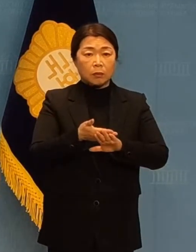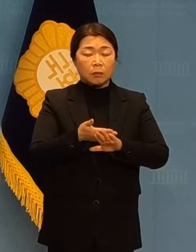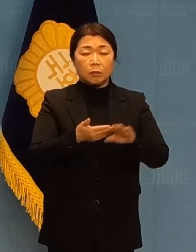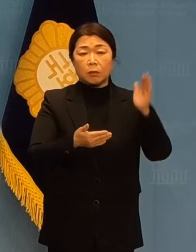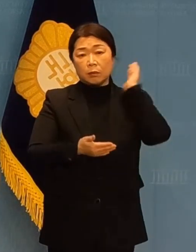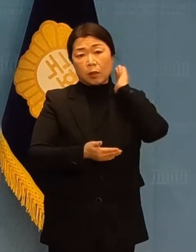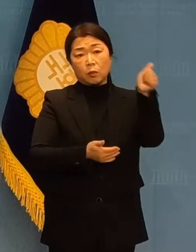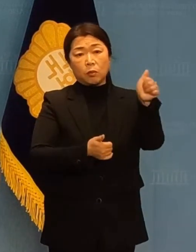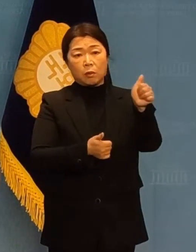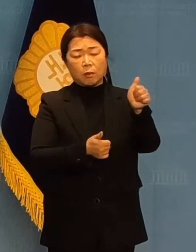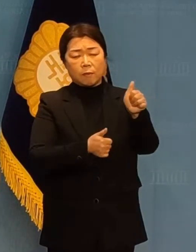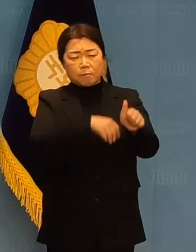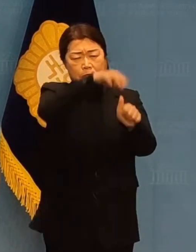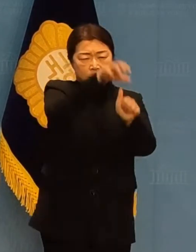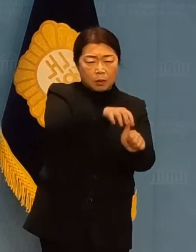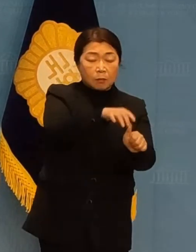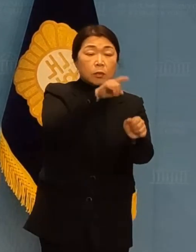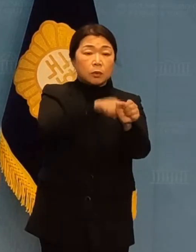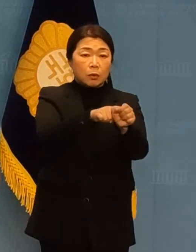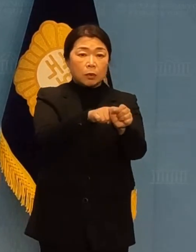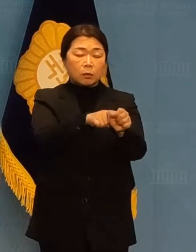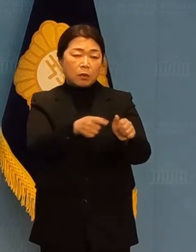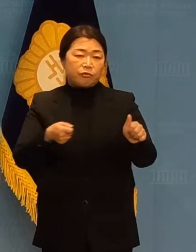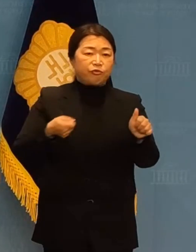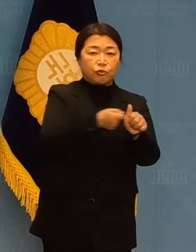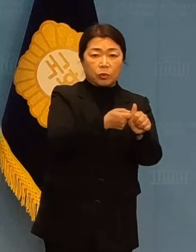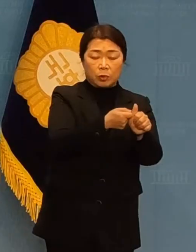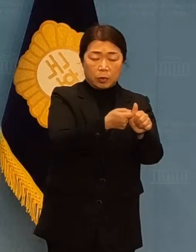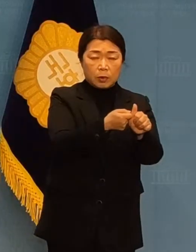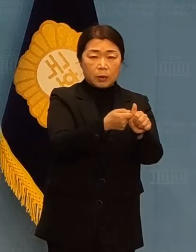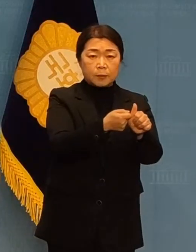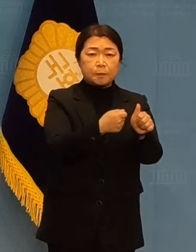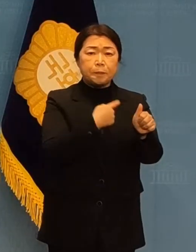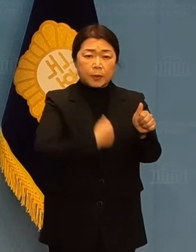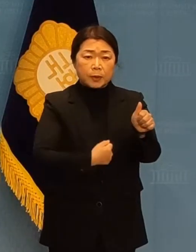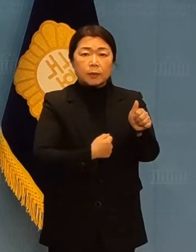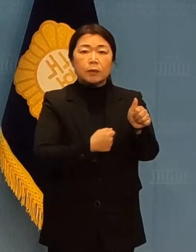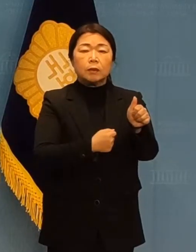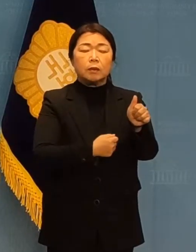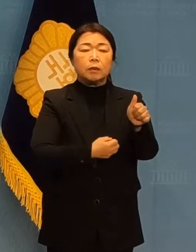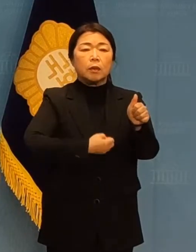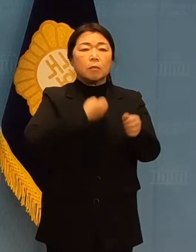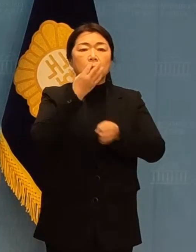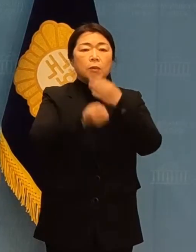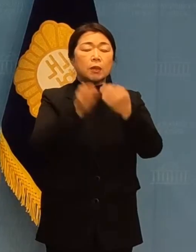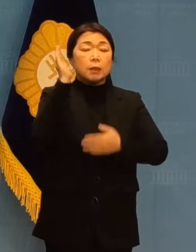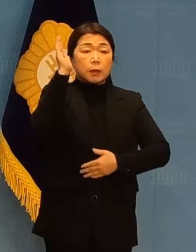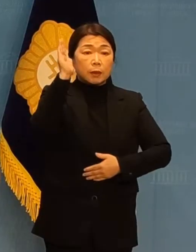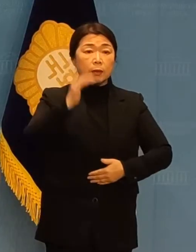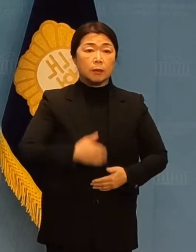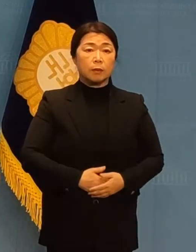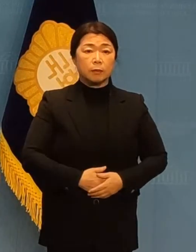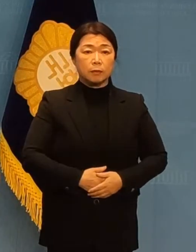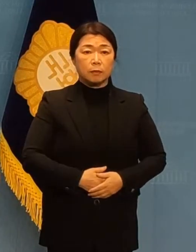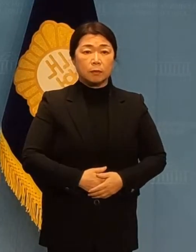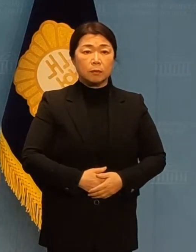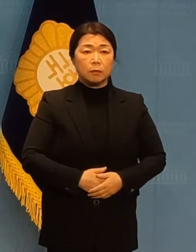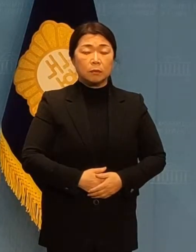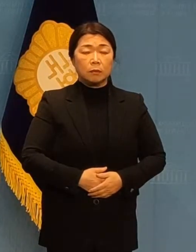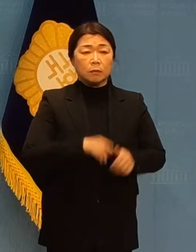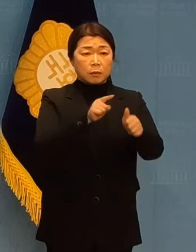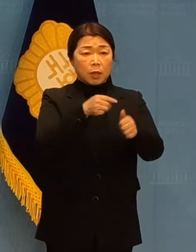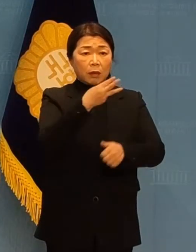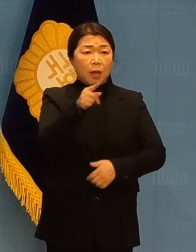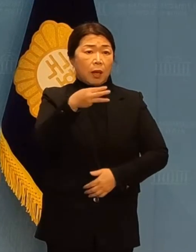대통령이 되는 걸 막기 위해서 죽이려고 했다라고 본인이 밝혔는데 이것이 테러